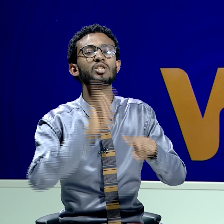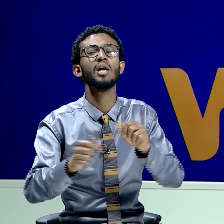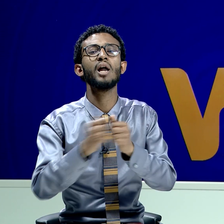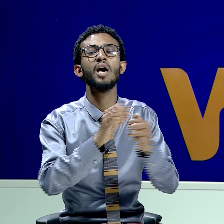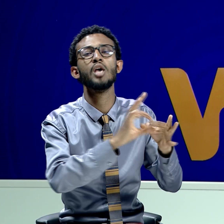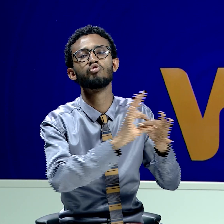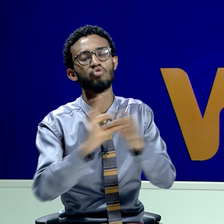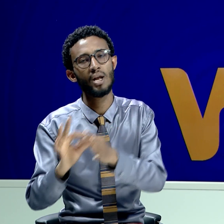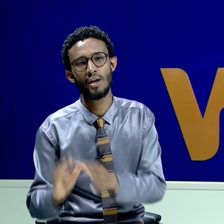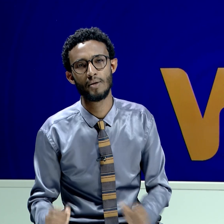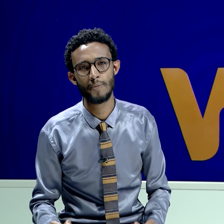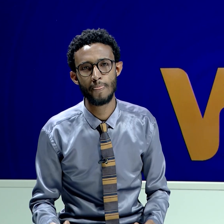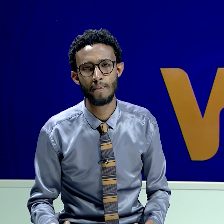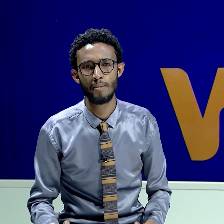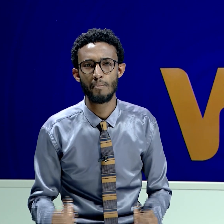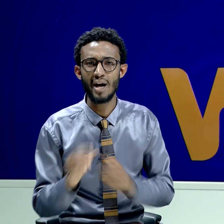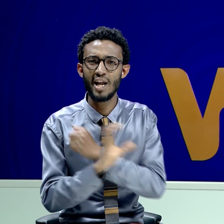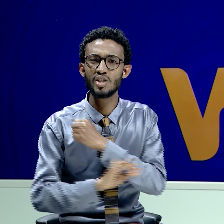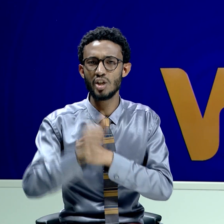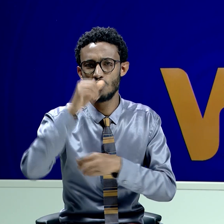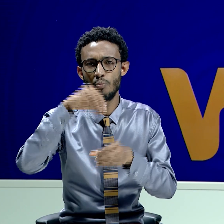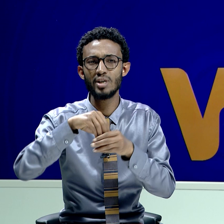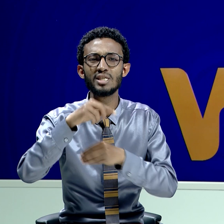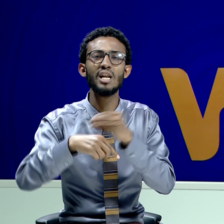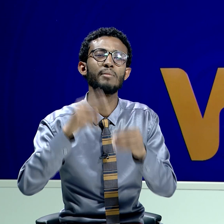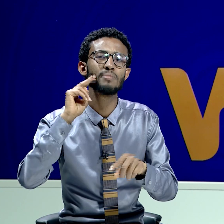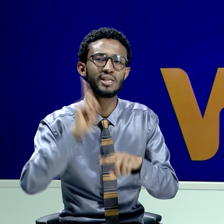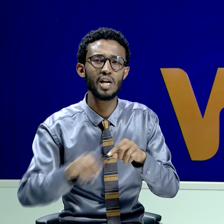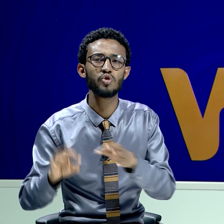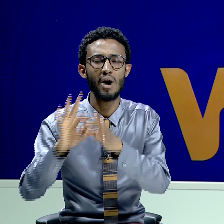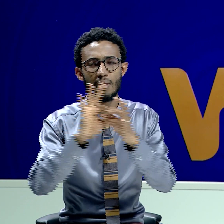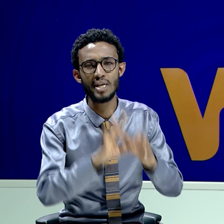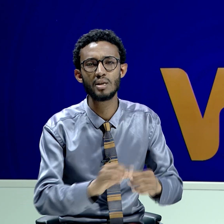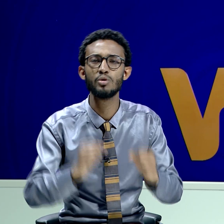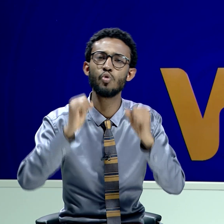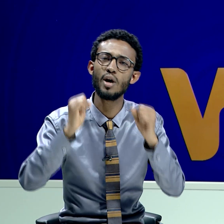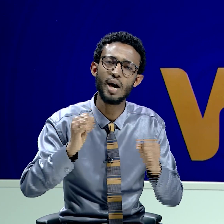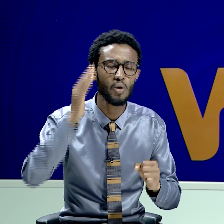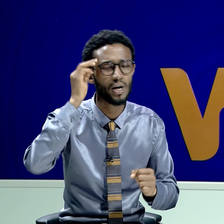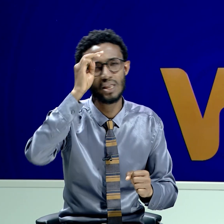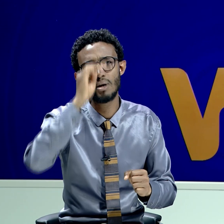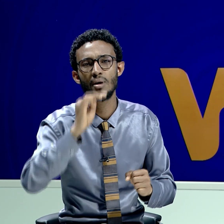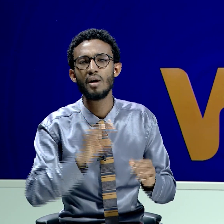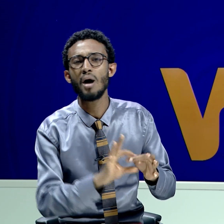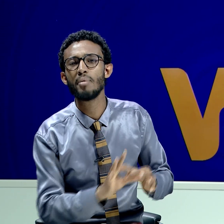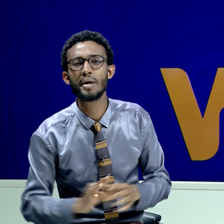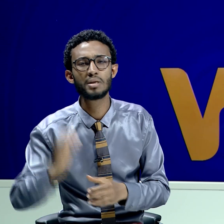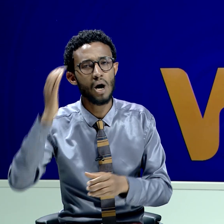ከለመሰን ጋር ያይዙታል። አገራችን ኢትዮጵያ ውስጥ ለመስማሳናቸው ማበረሰብ ችሎታ እውቀት ጥበብ ማበረስ